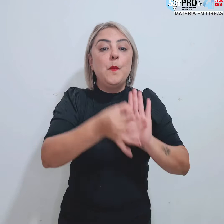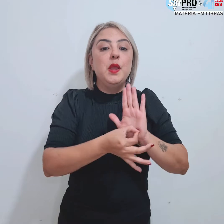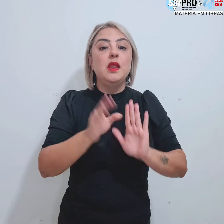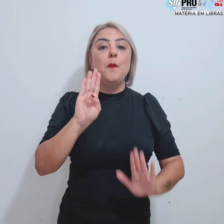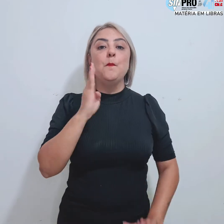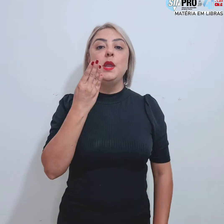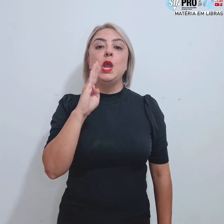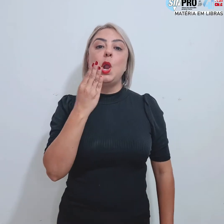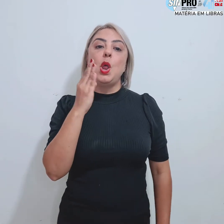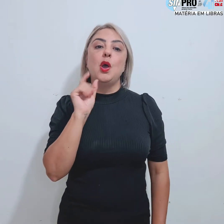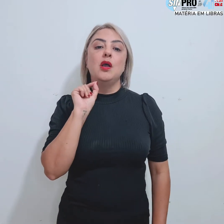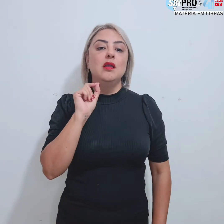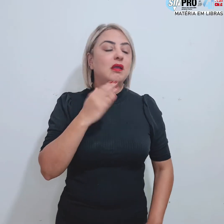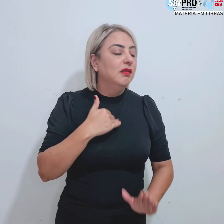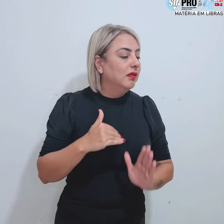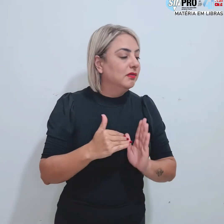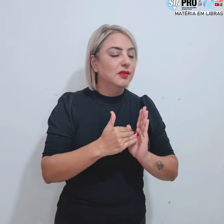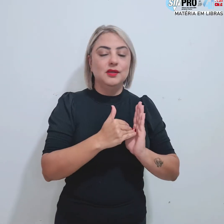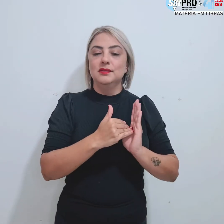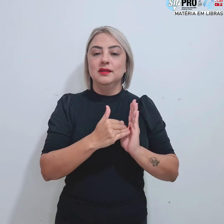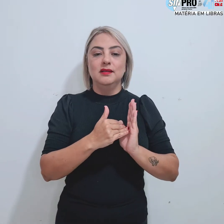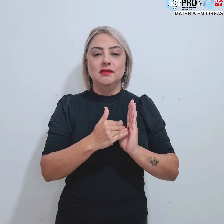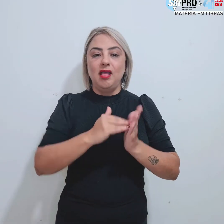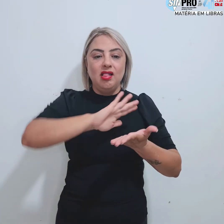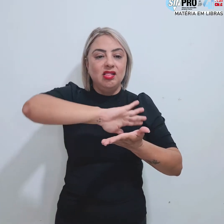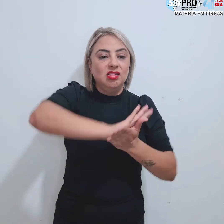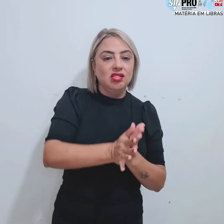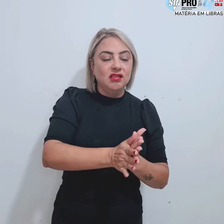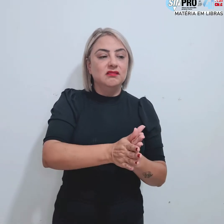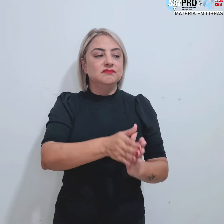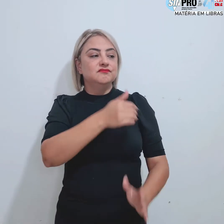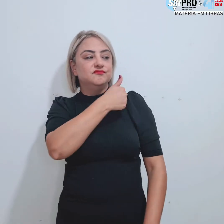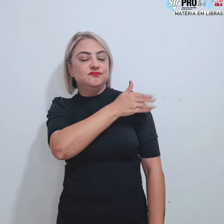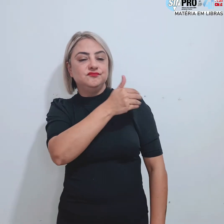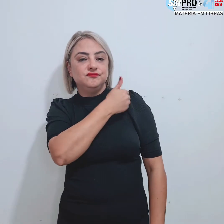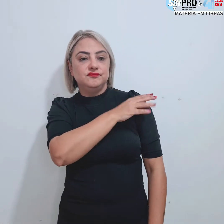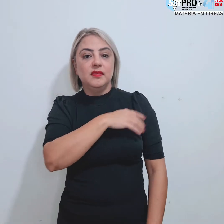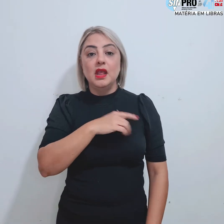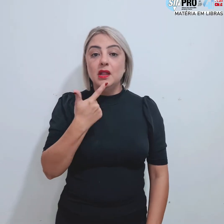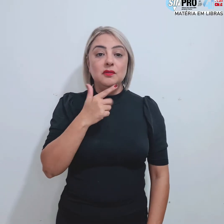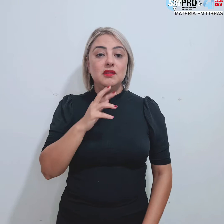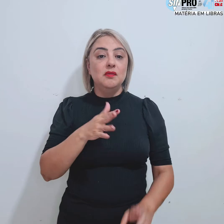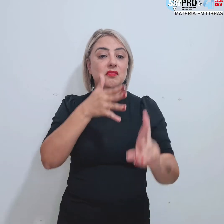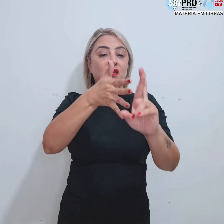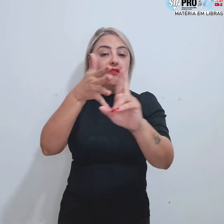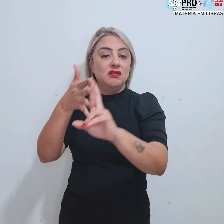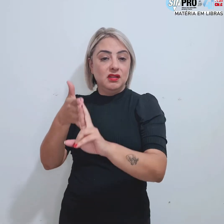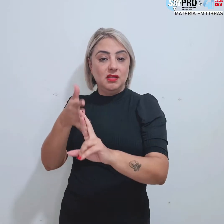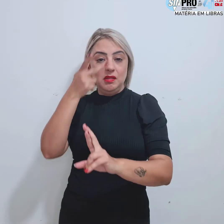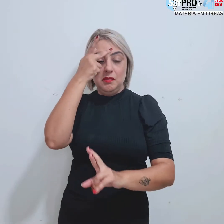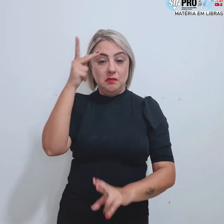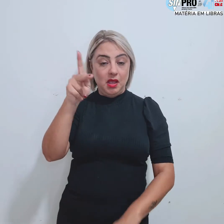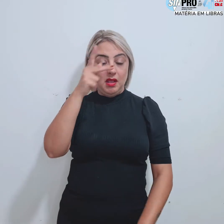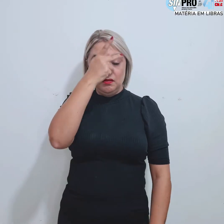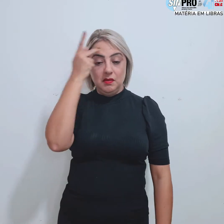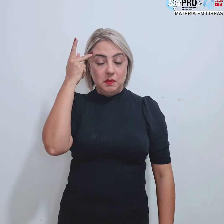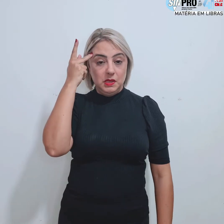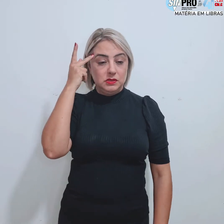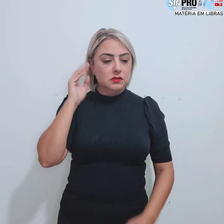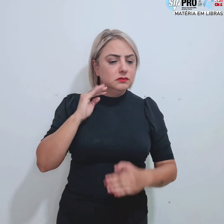de vista biológico, que é totalmente transfóbico. Não temos referência. E para uma pessoa que